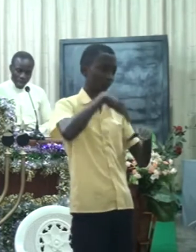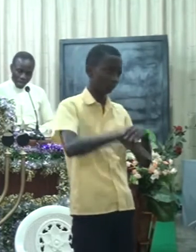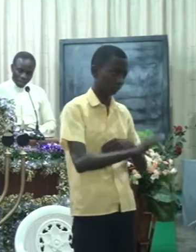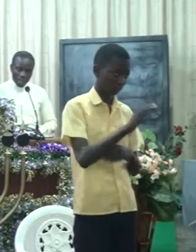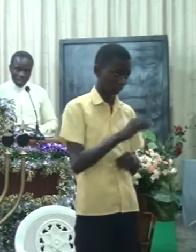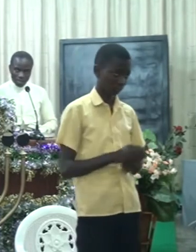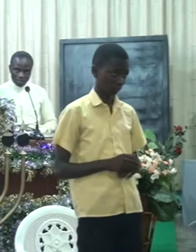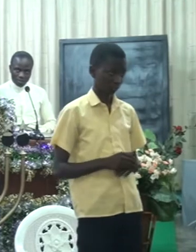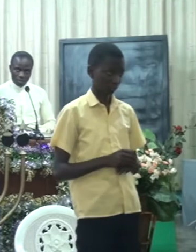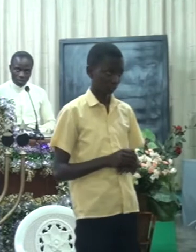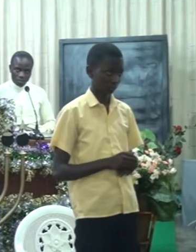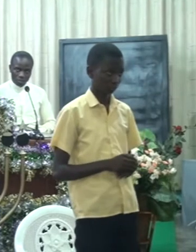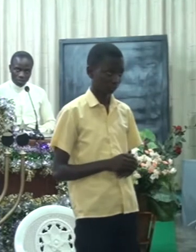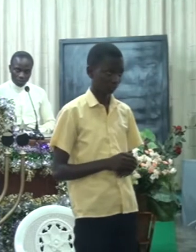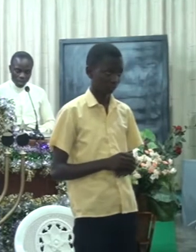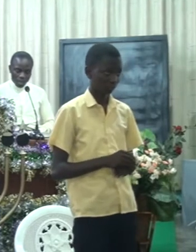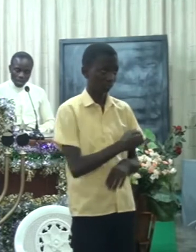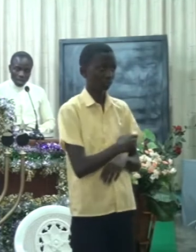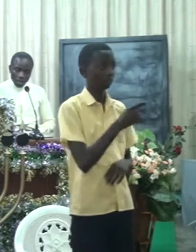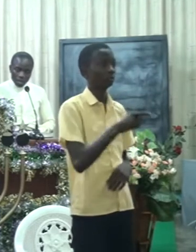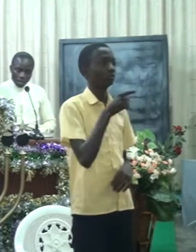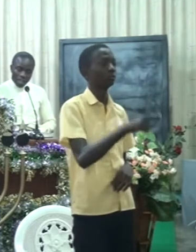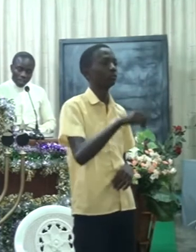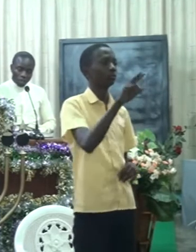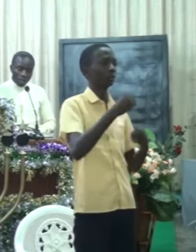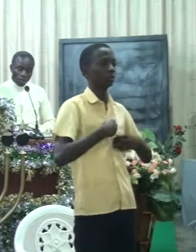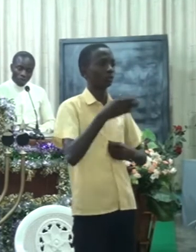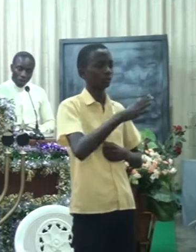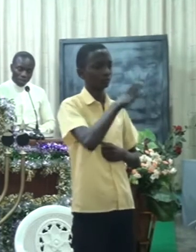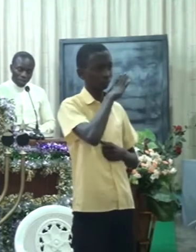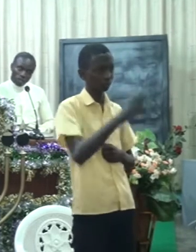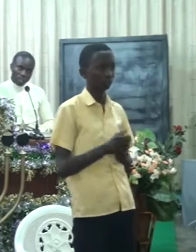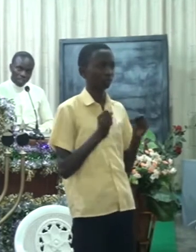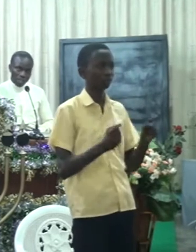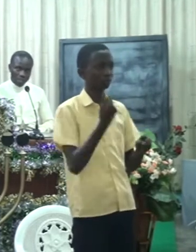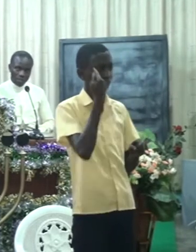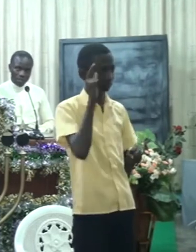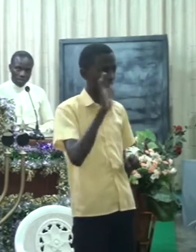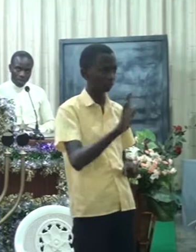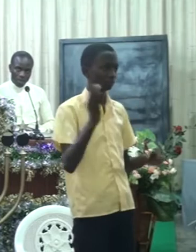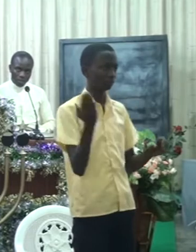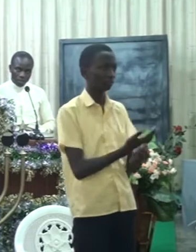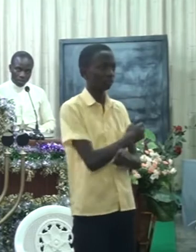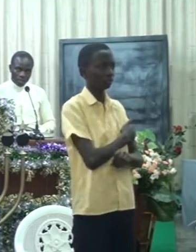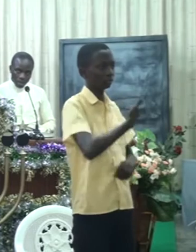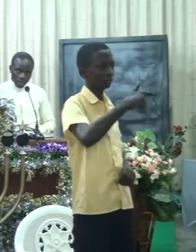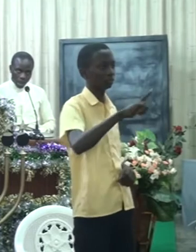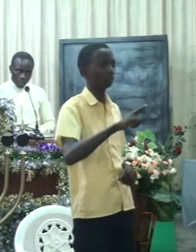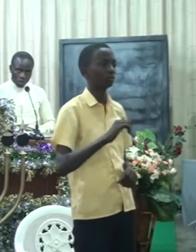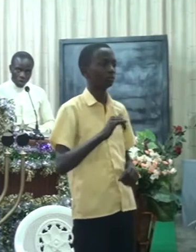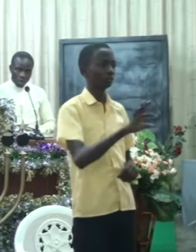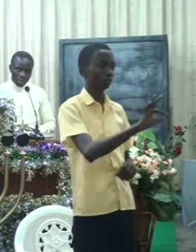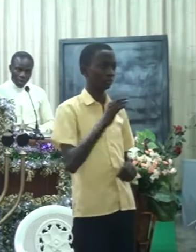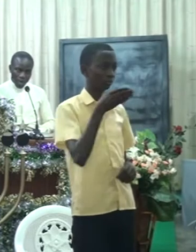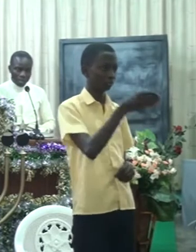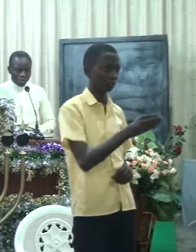ils viennent à entrer. Là, tu n'auras plus la force, la puissance de les chasser. Et